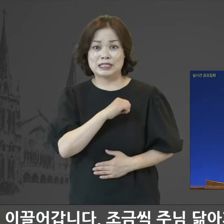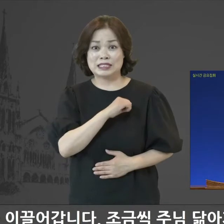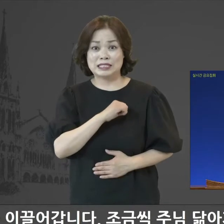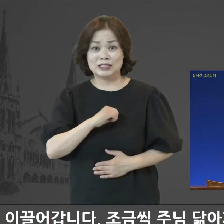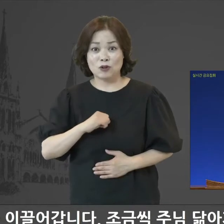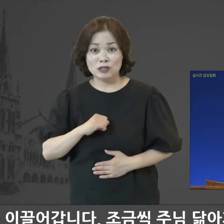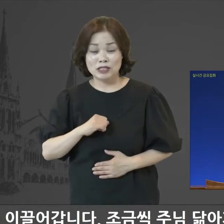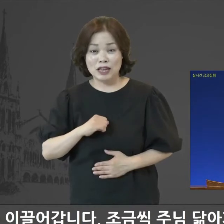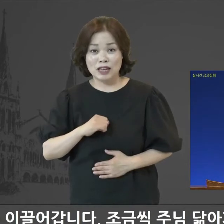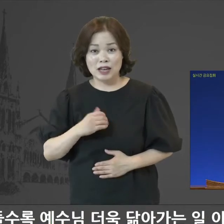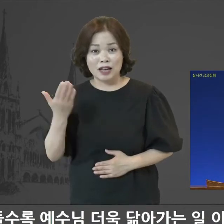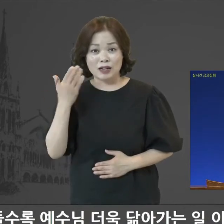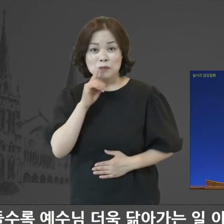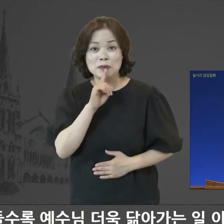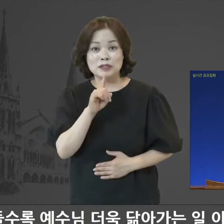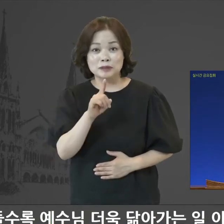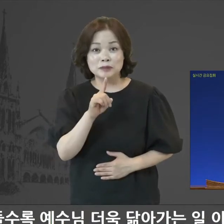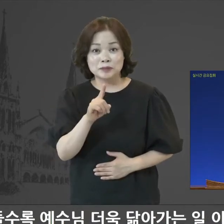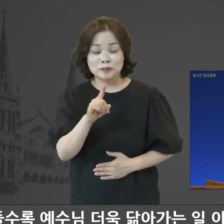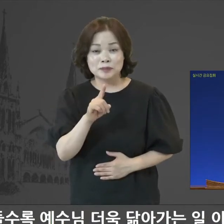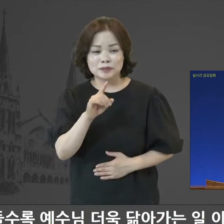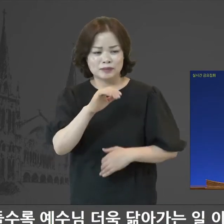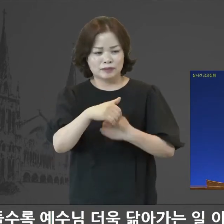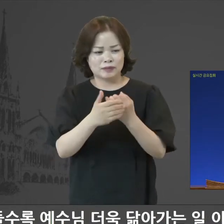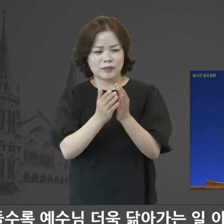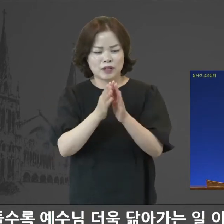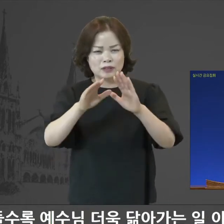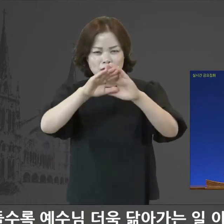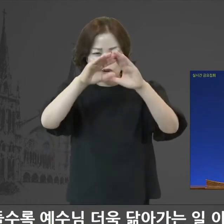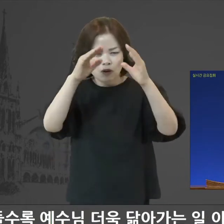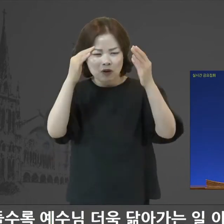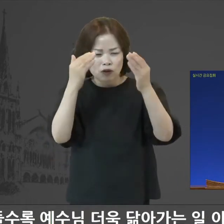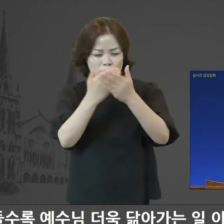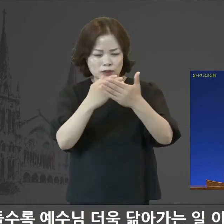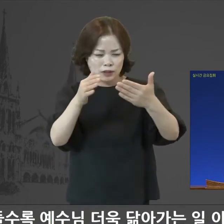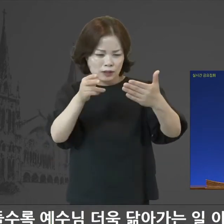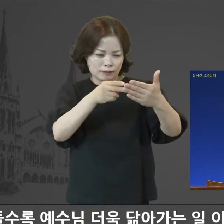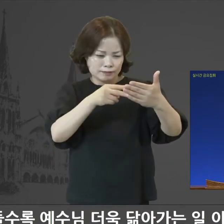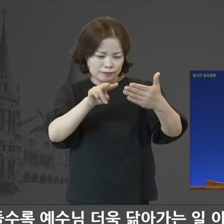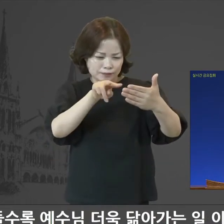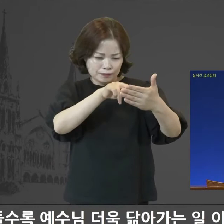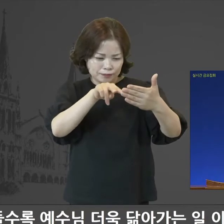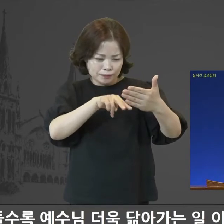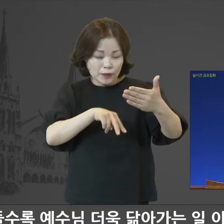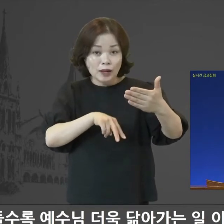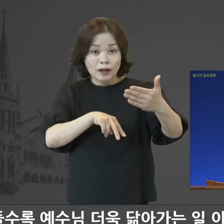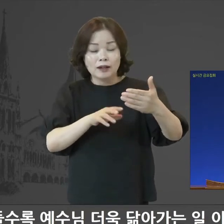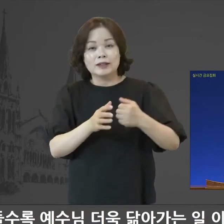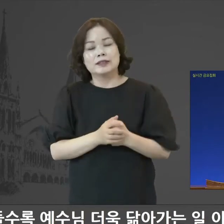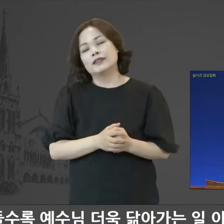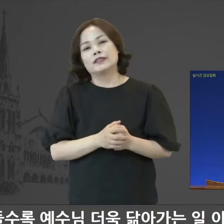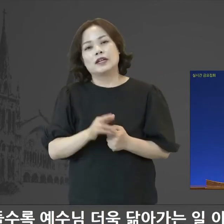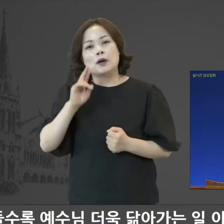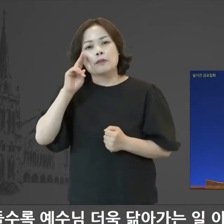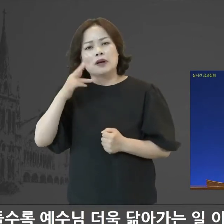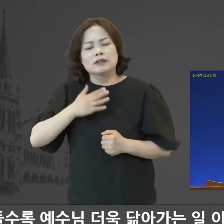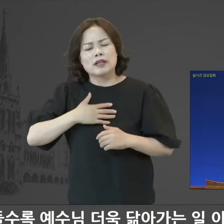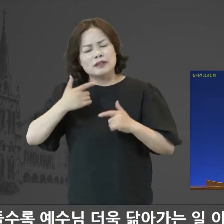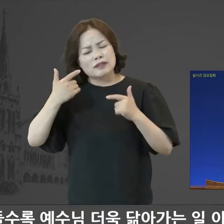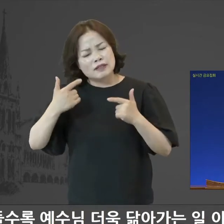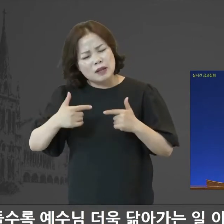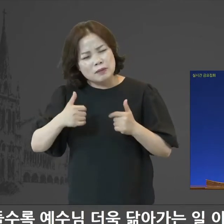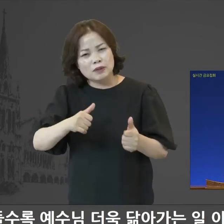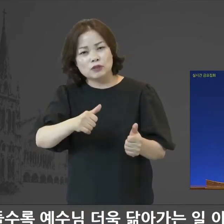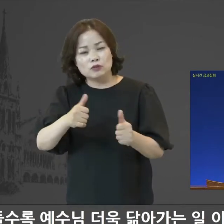절제, 아까 성경 전체를 좀 훑어봤습니다. 이 절제, 바울이 나는 날마다 죽노라,